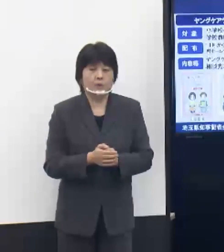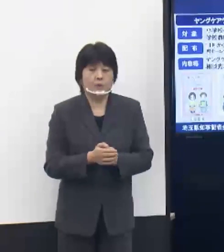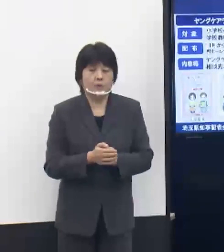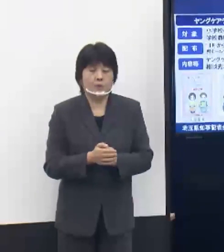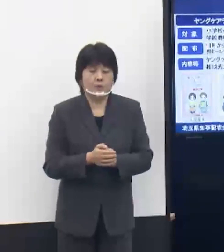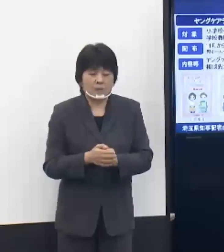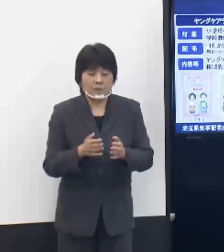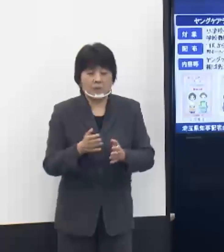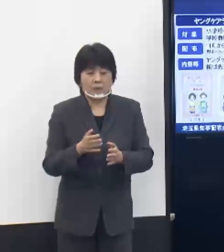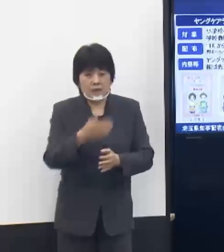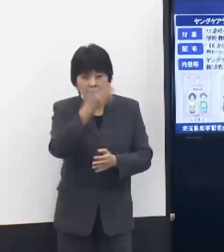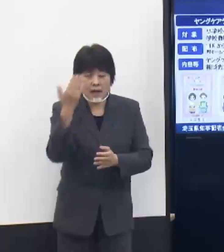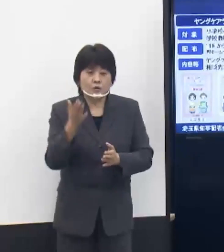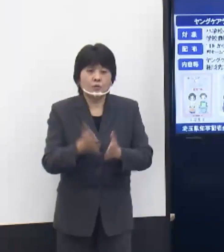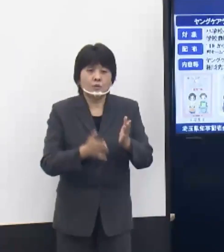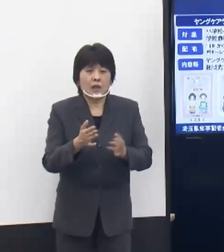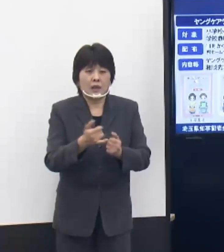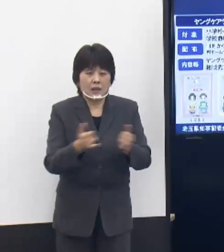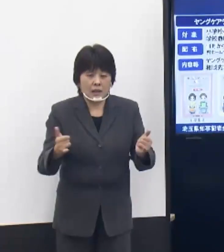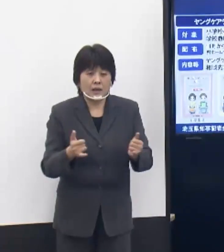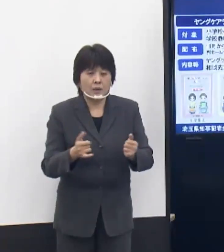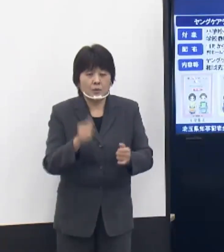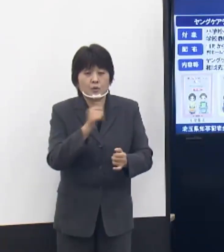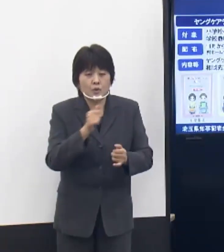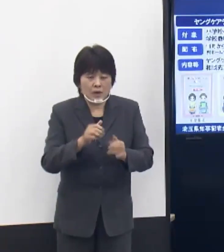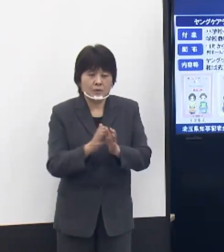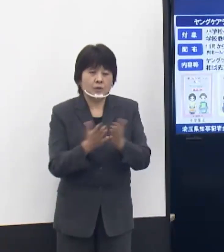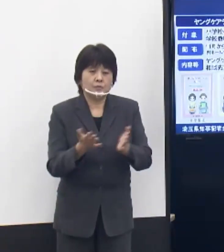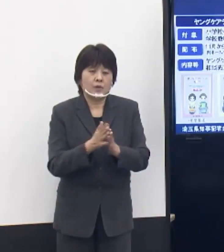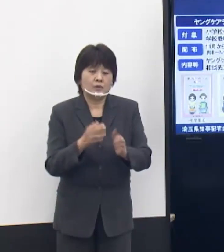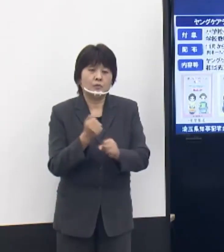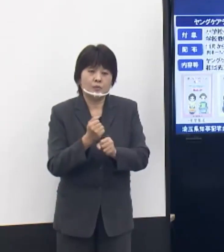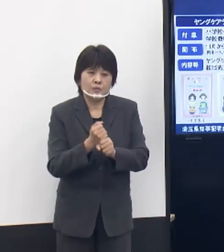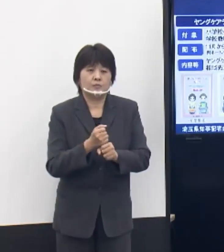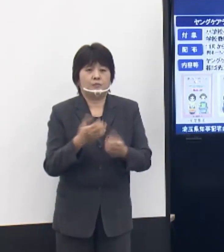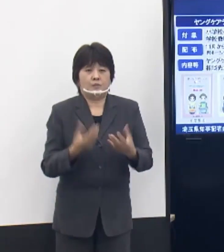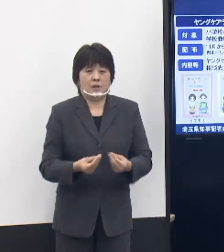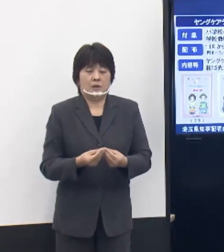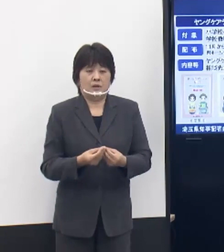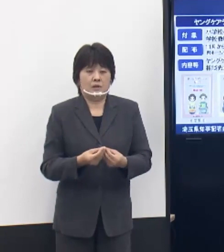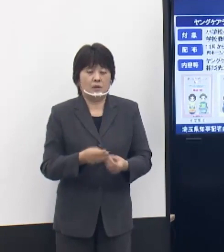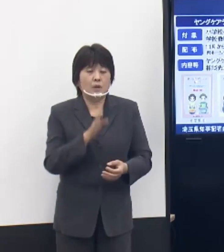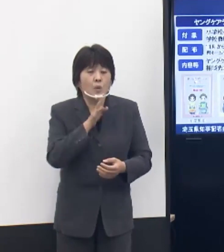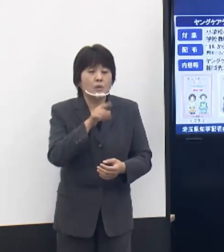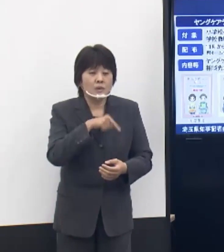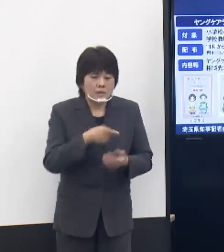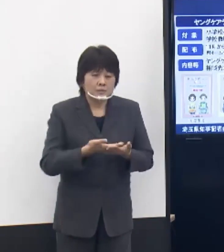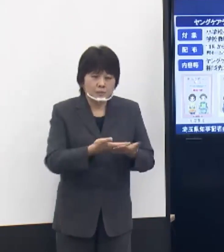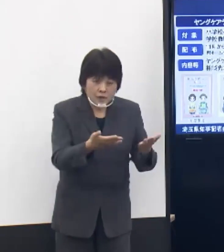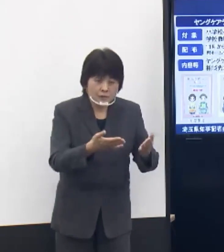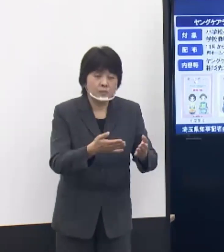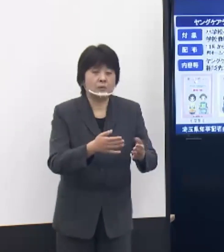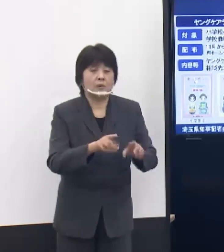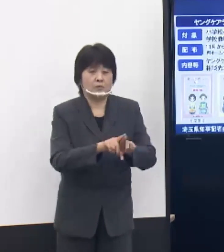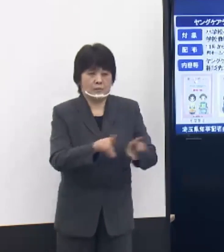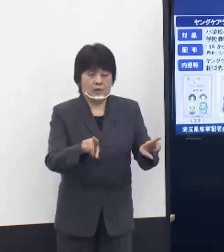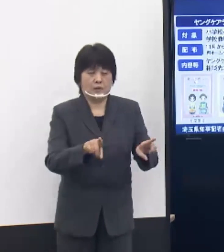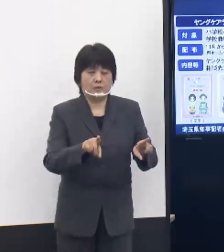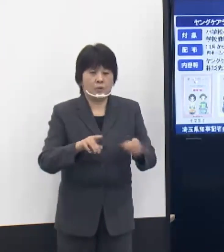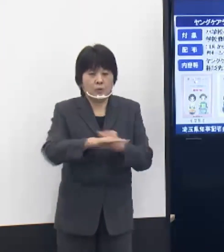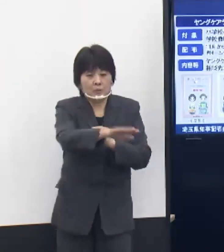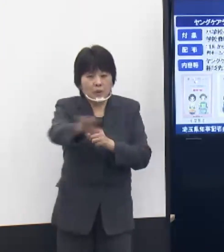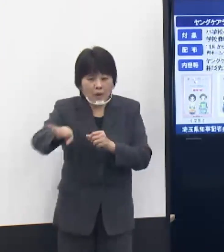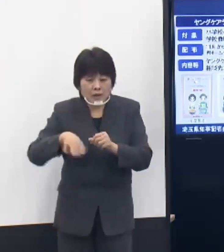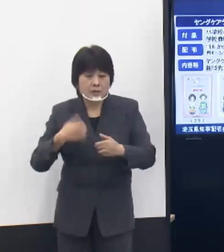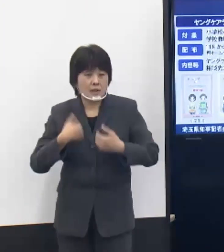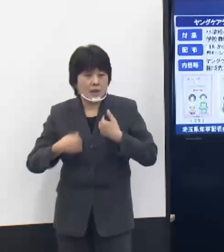ハンドブックとして作成をしております。このハンドブックは本人はもちろんですけれども、その周りの